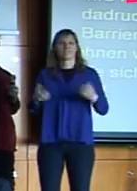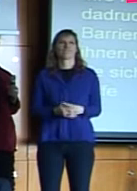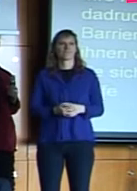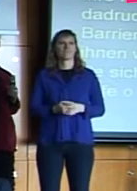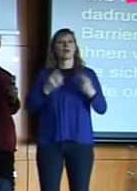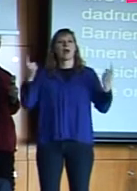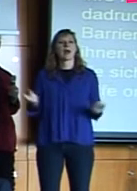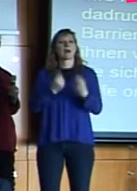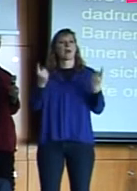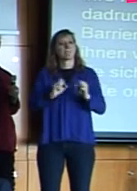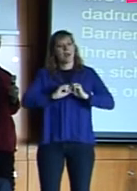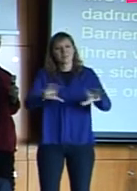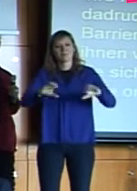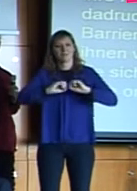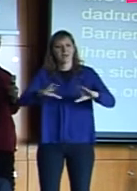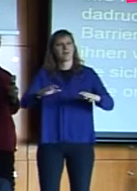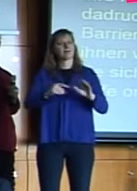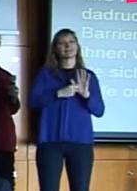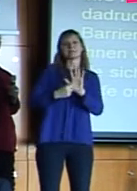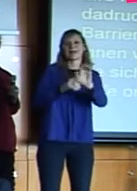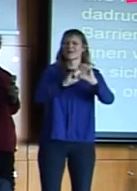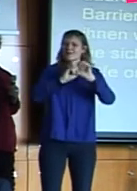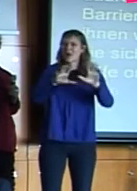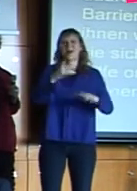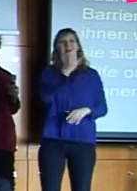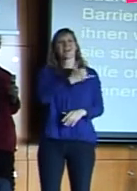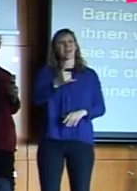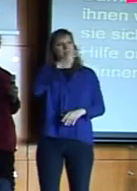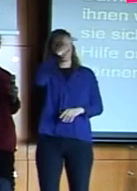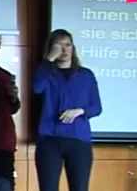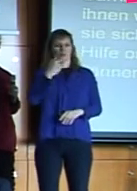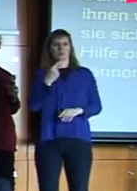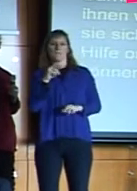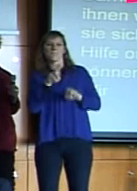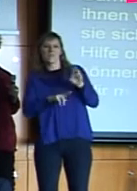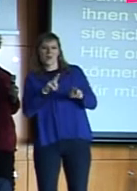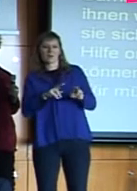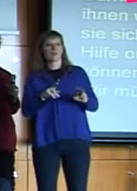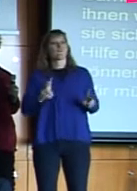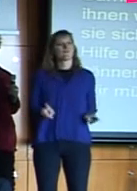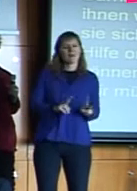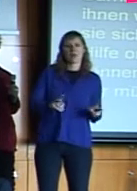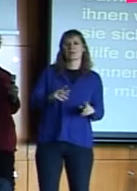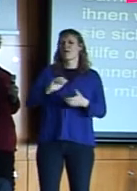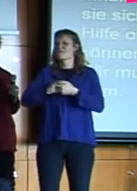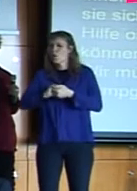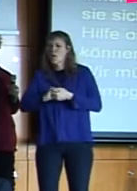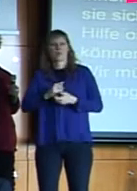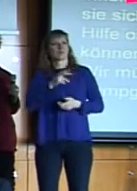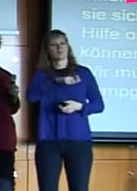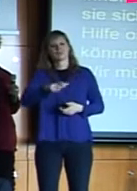eine Kampagne zu machen und deutlich zu machen, jeder Mensch, der als Pflegender, Zugehöriger, Angehöriger, Freundin,